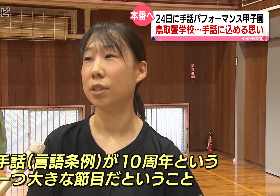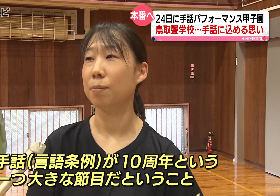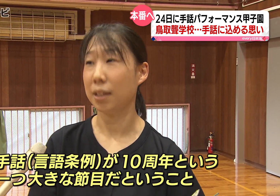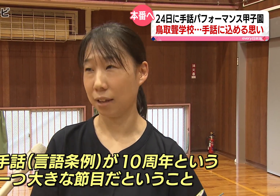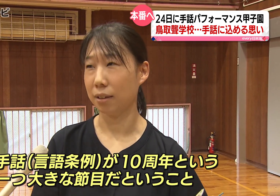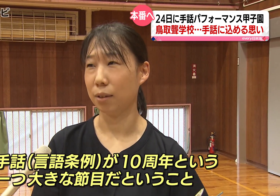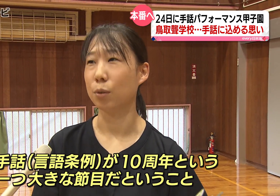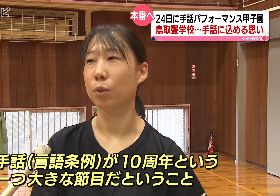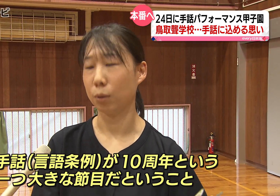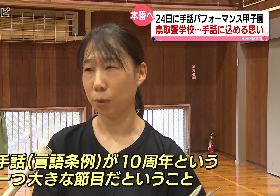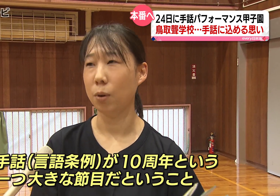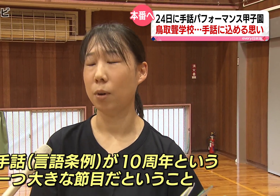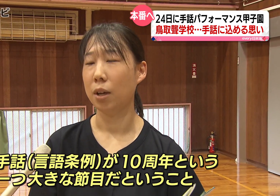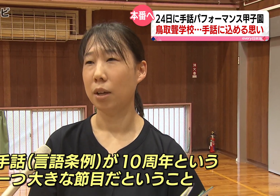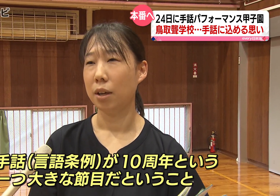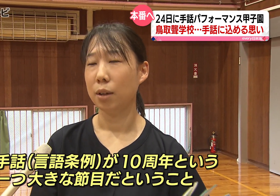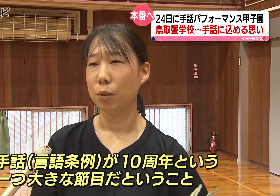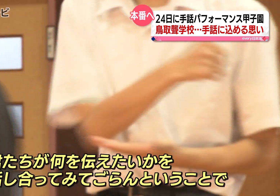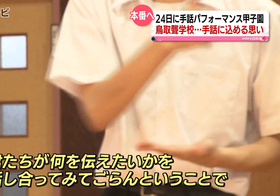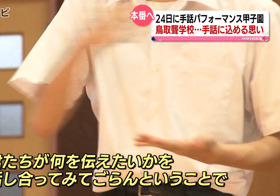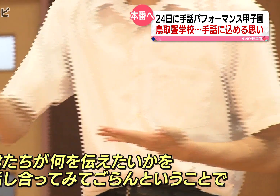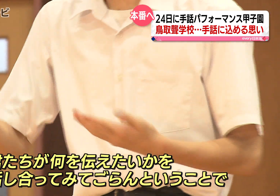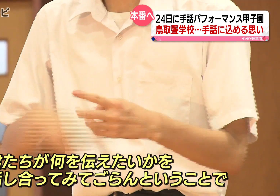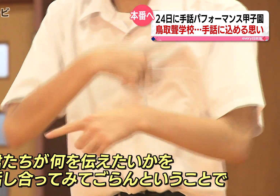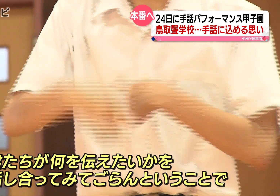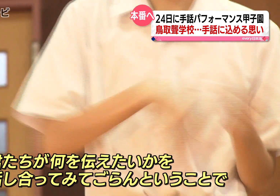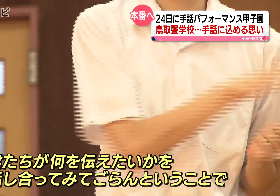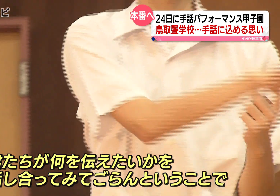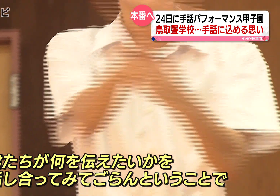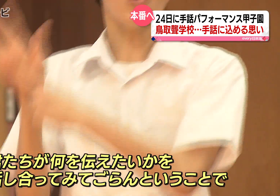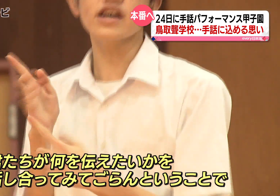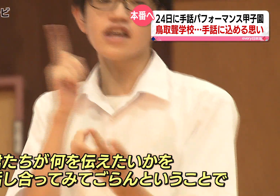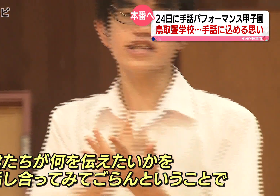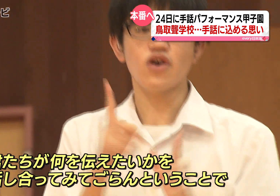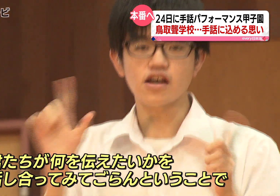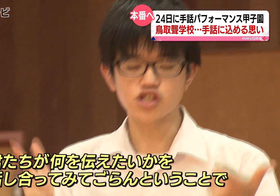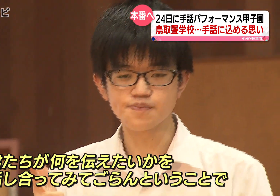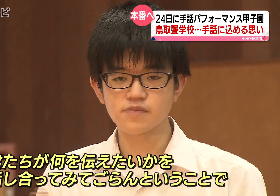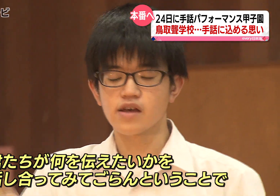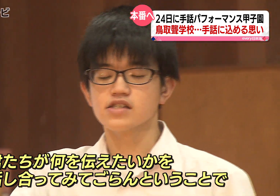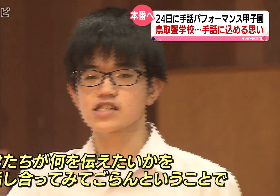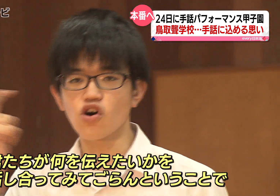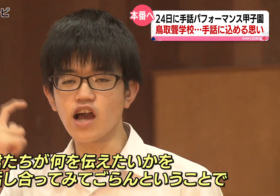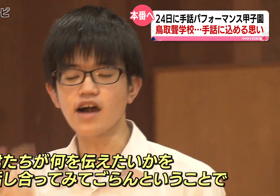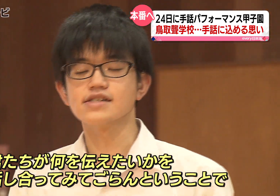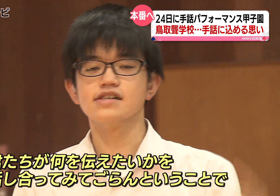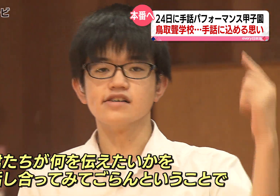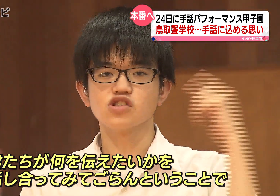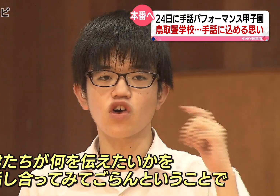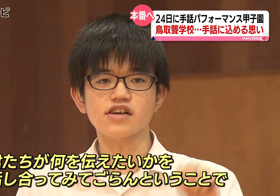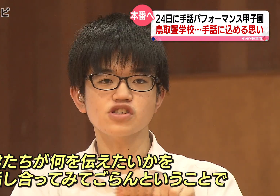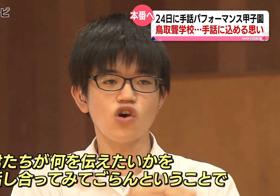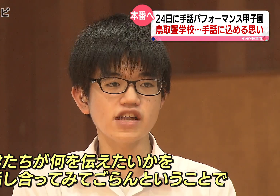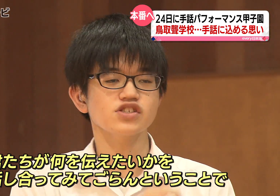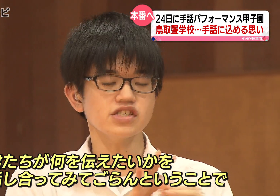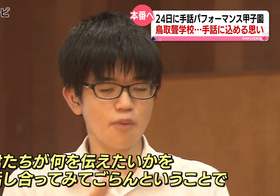目だっていうことと、あと君たちが何を伝えたいかっていうのを話し合ってみてごらんっていうこと